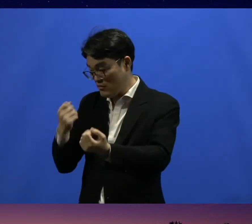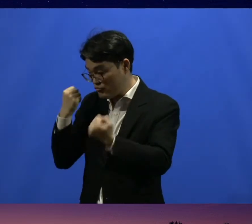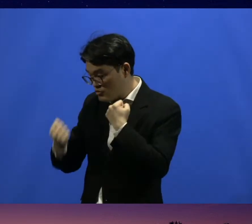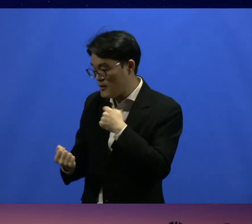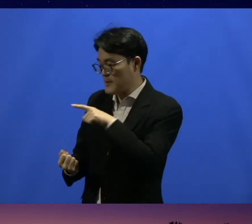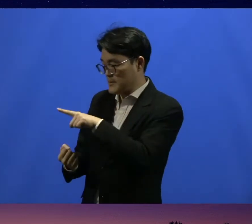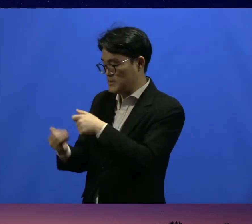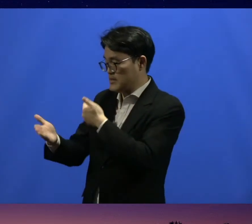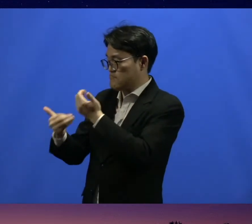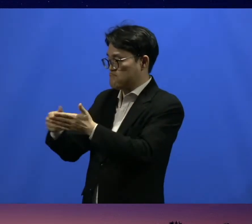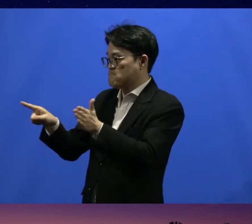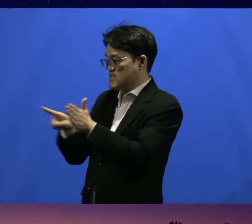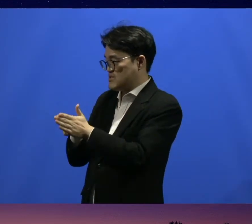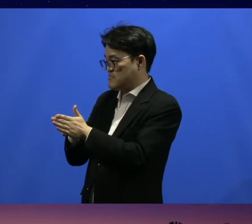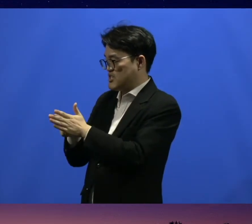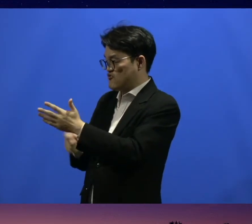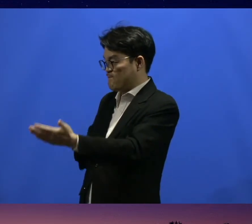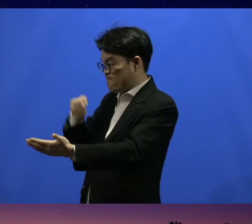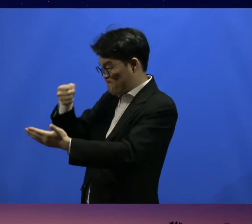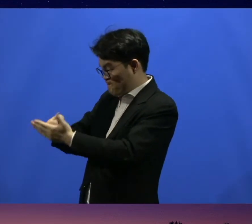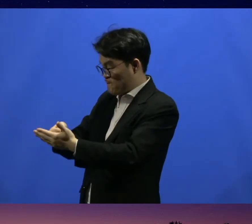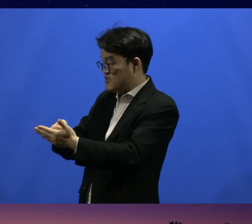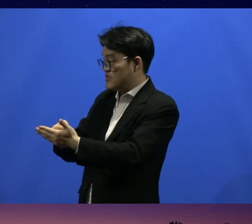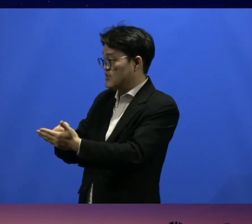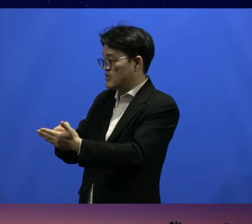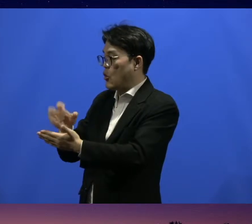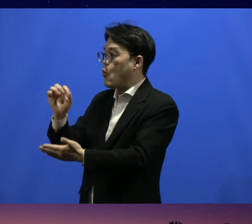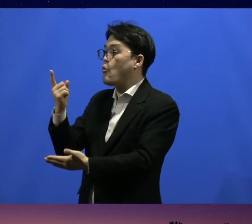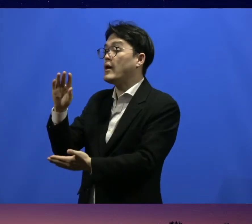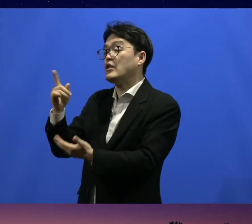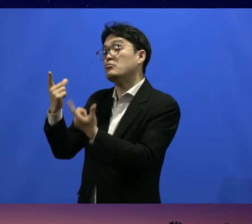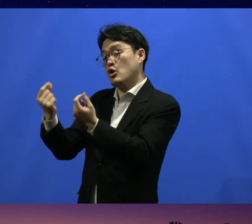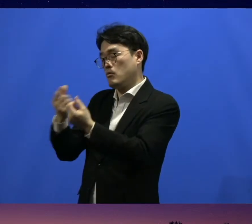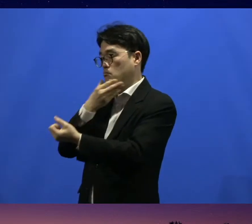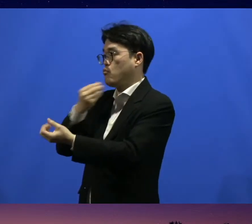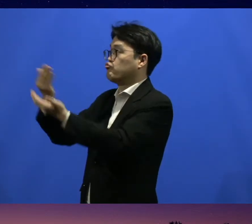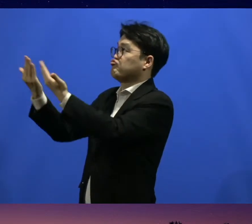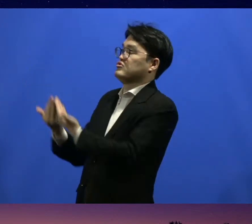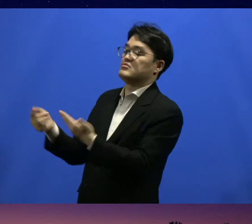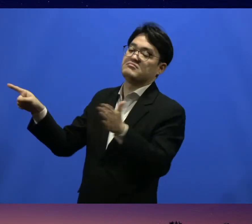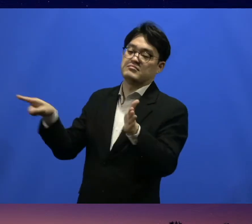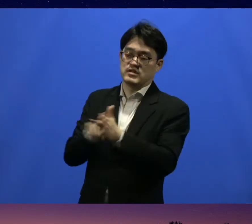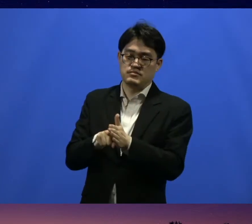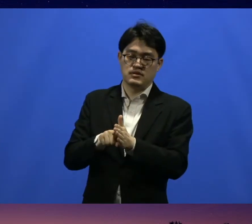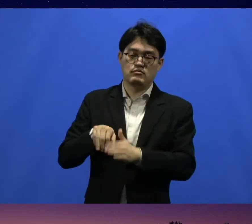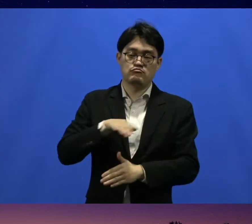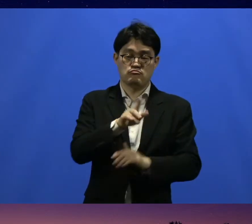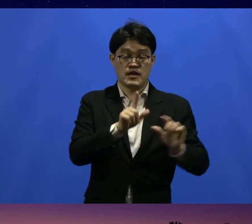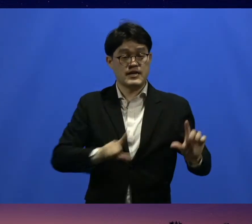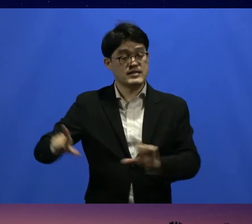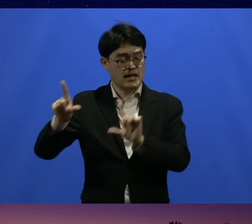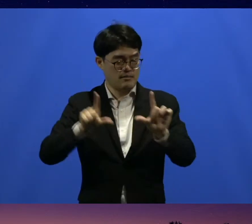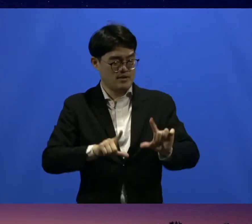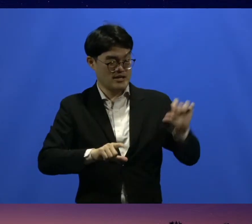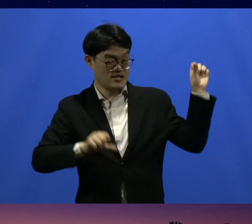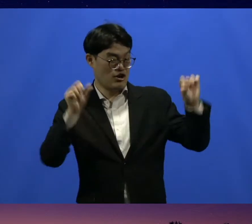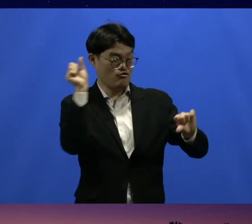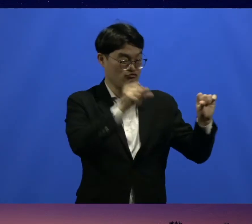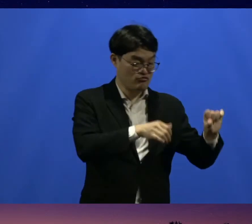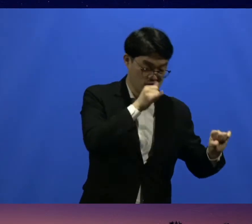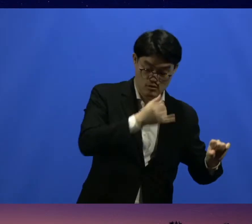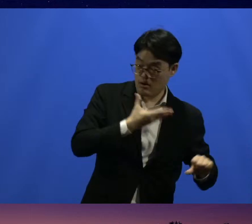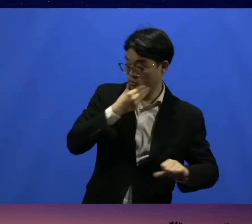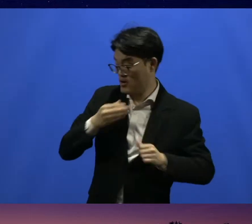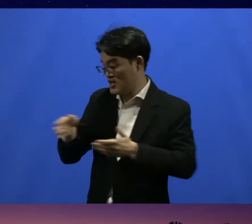그 믿음의 길을 걸어갈 때 복을 주실 줄로 믿습니다. 우리 인생의 길에 화가 있고 복의 길이 있습니다. 복의